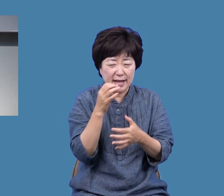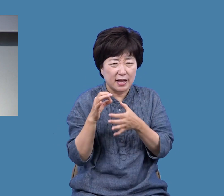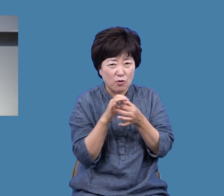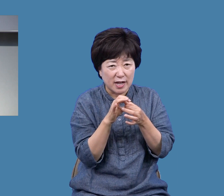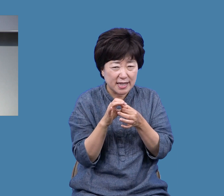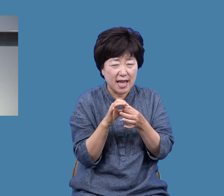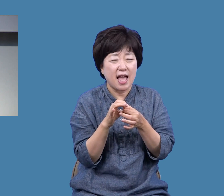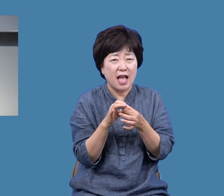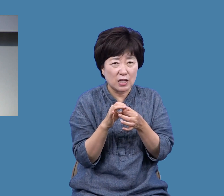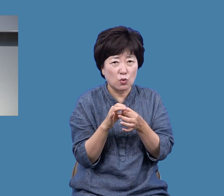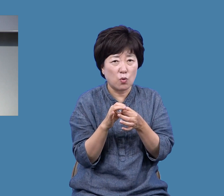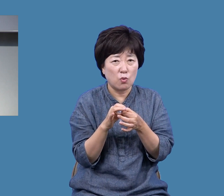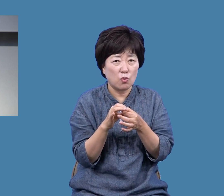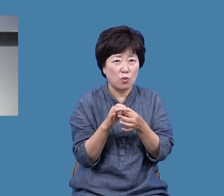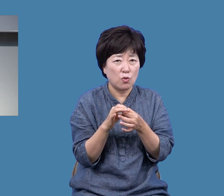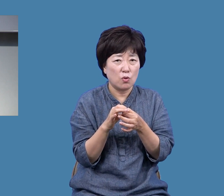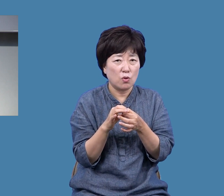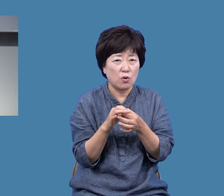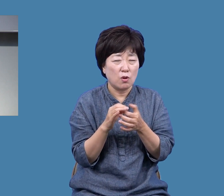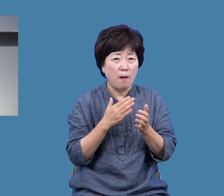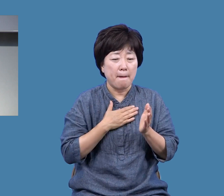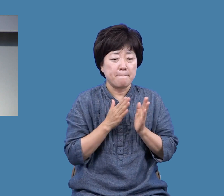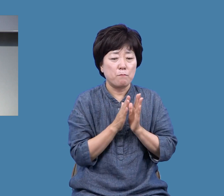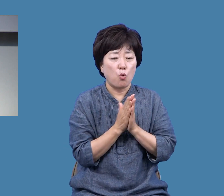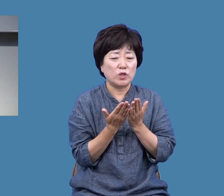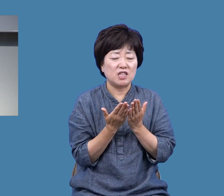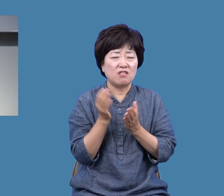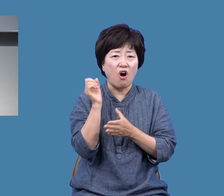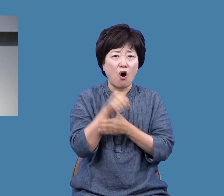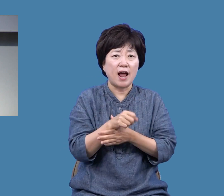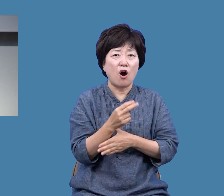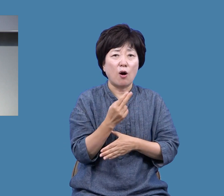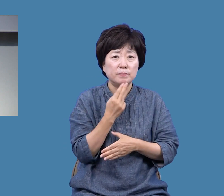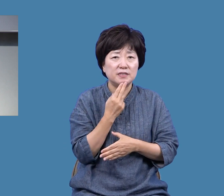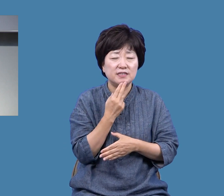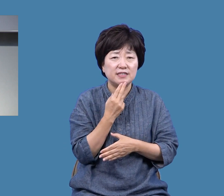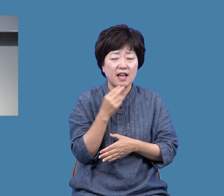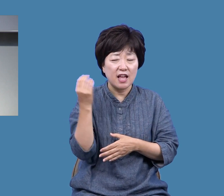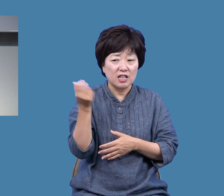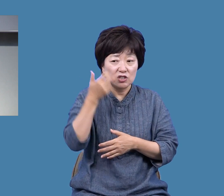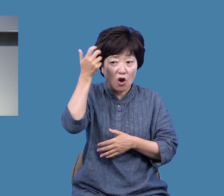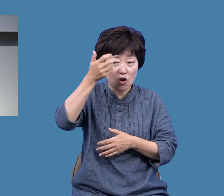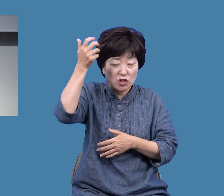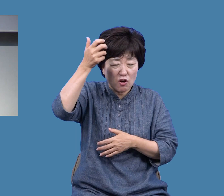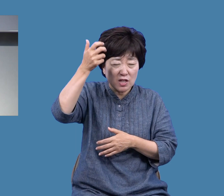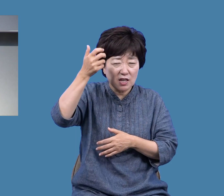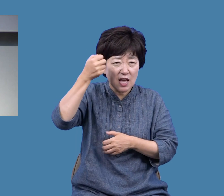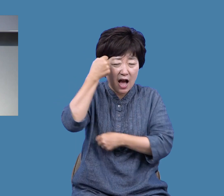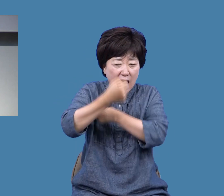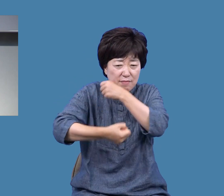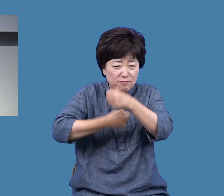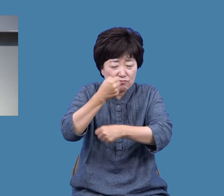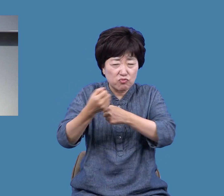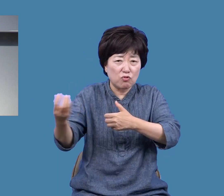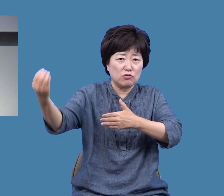성령께서 그 본인이 허락하지 않았는데 막 침범해서 들어가지는 않으세요. 그런데 불법적인 영들은 다르다는